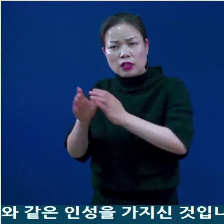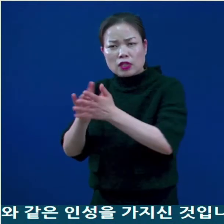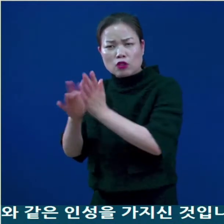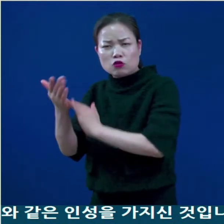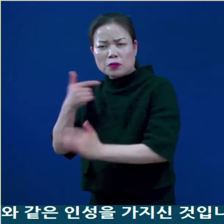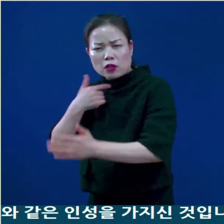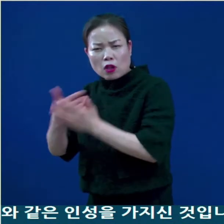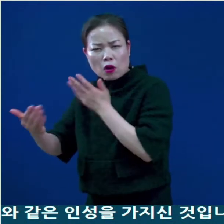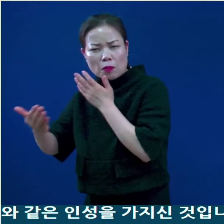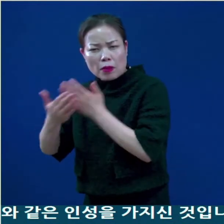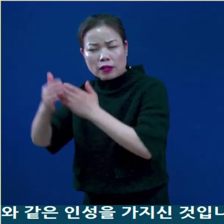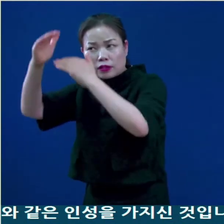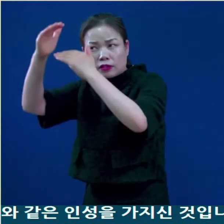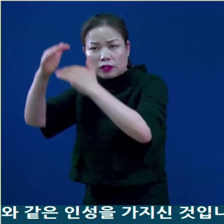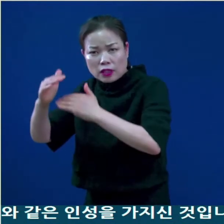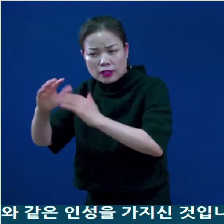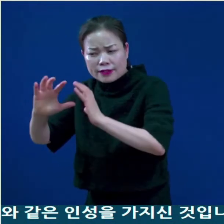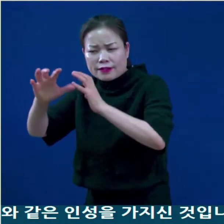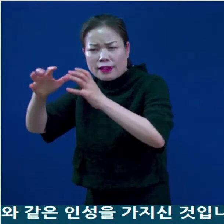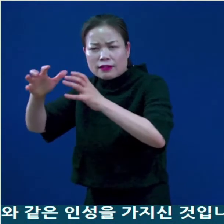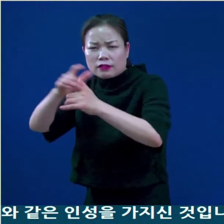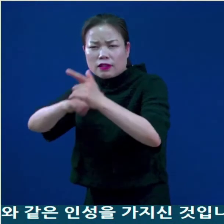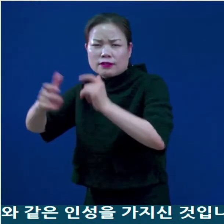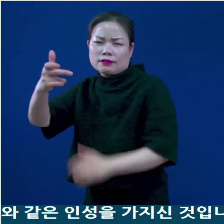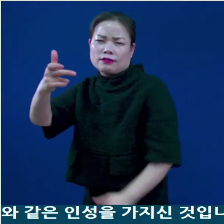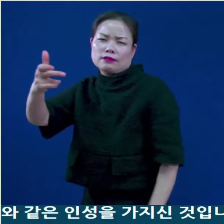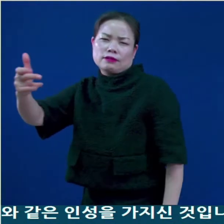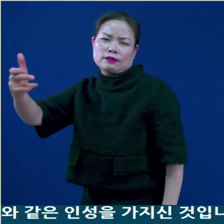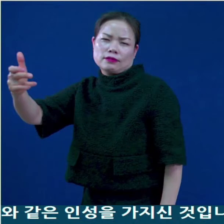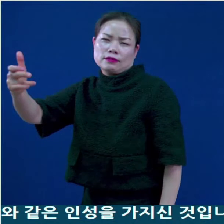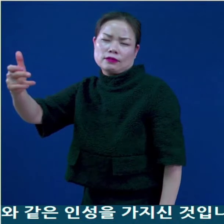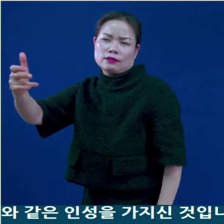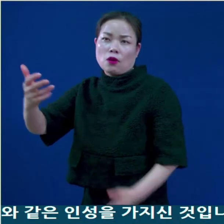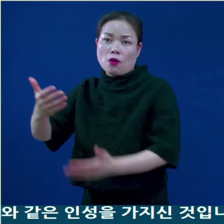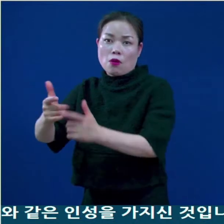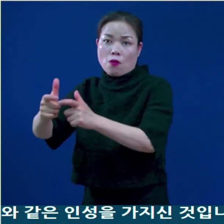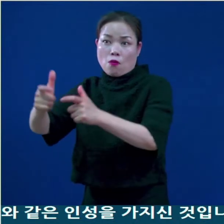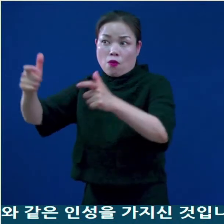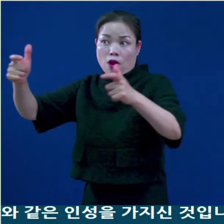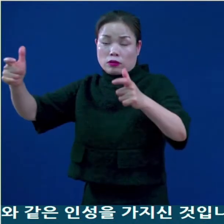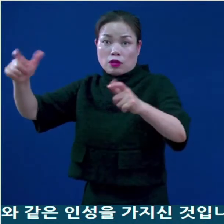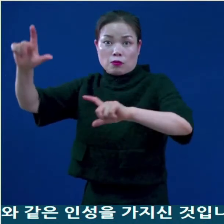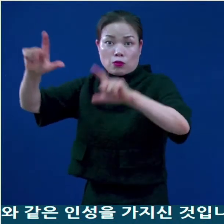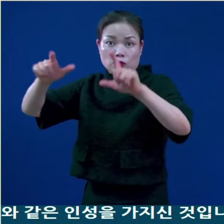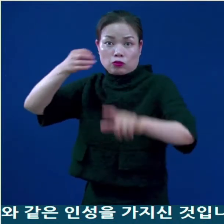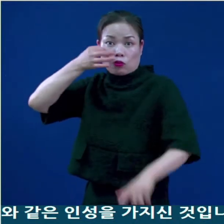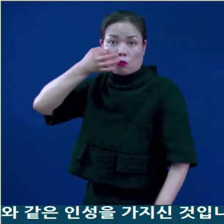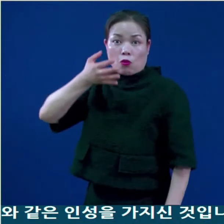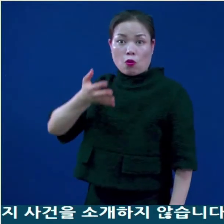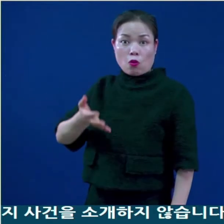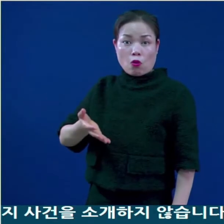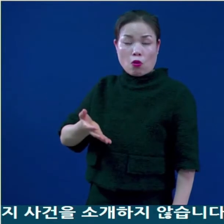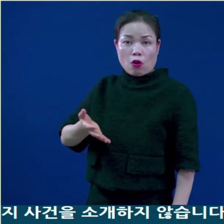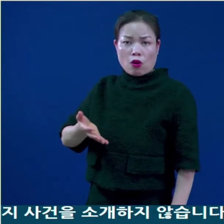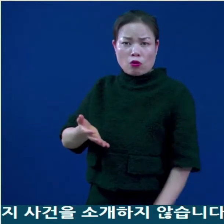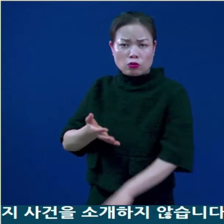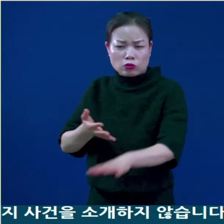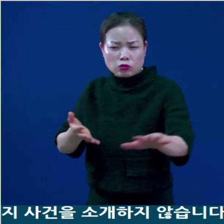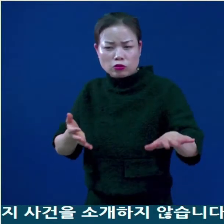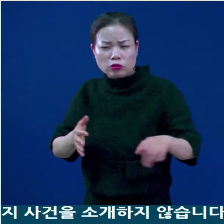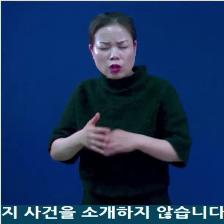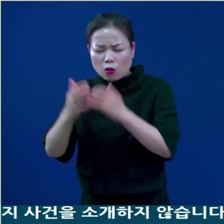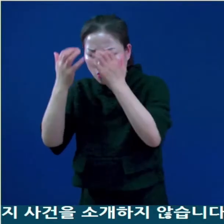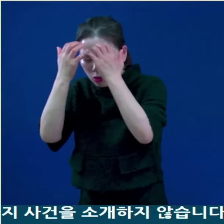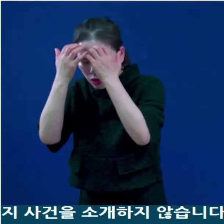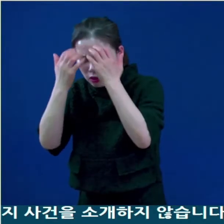경험의 세계를 훨씬 더 크게 승화된 모습으로 보여주고 있는 겁니다. 그러니까 우리가 막 교난을